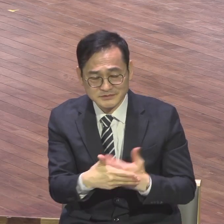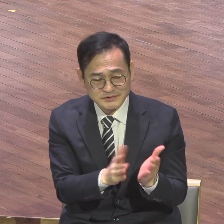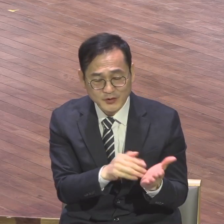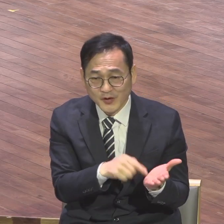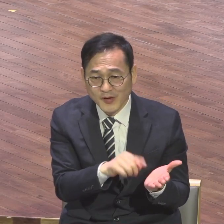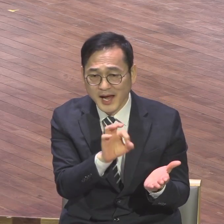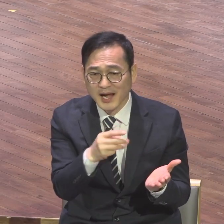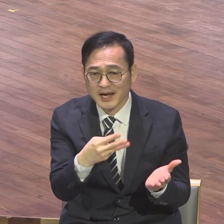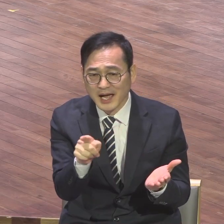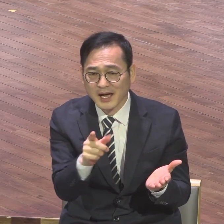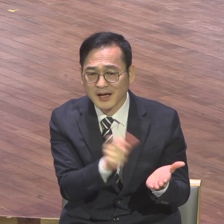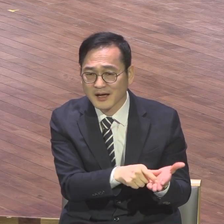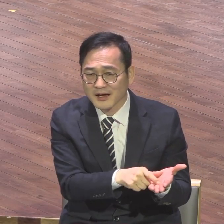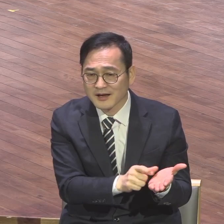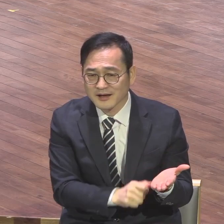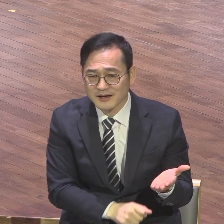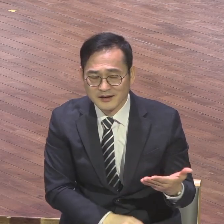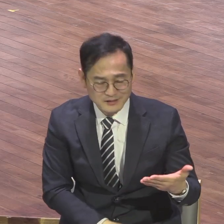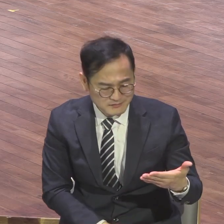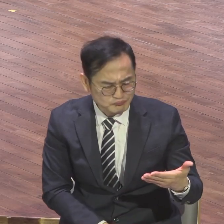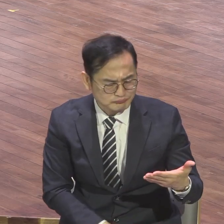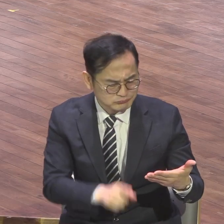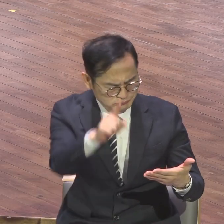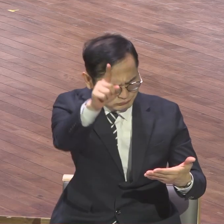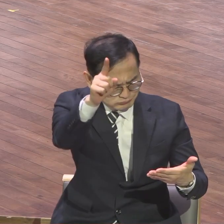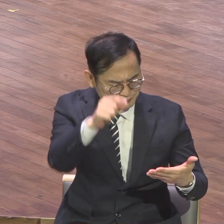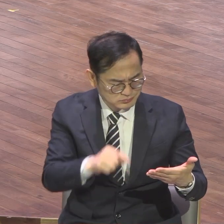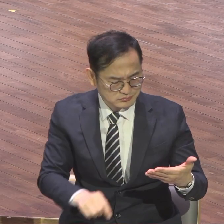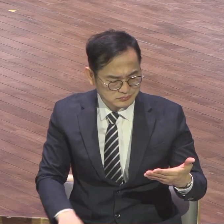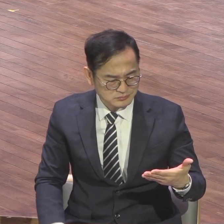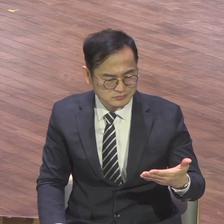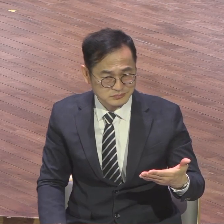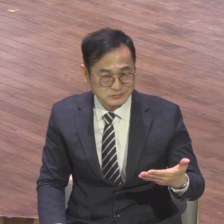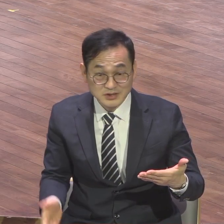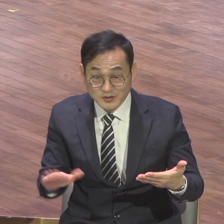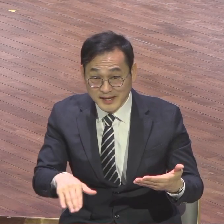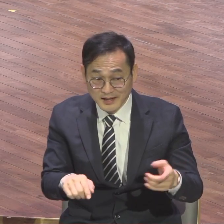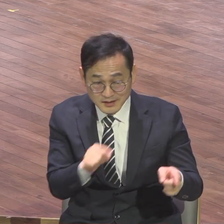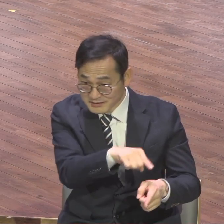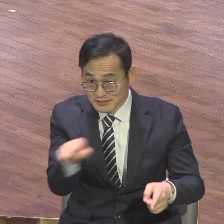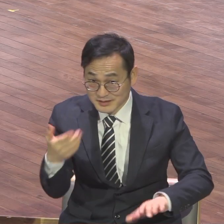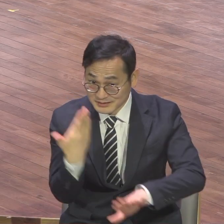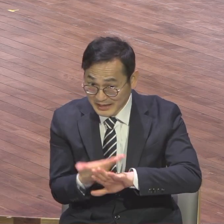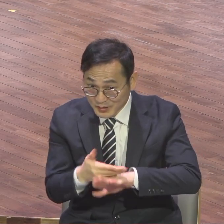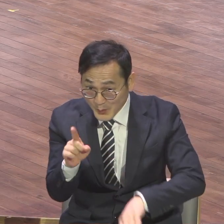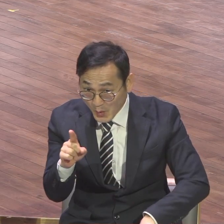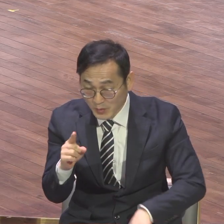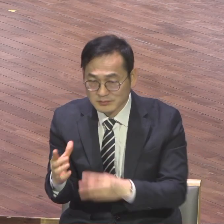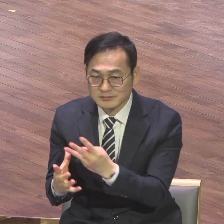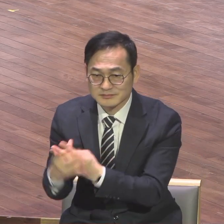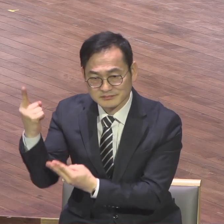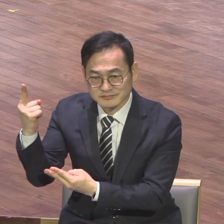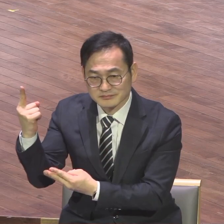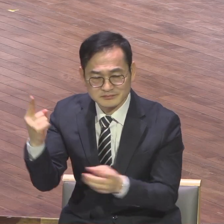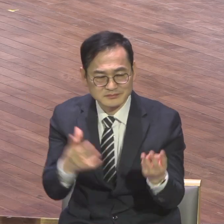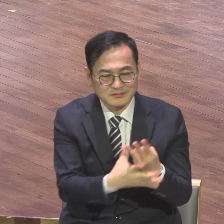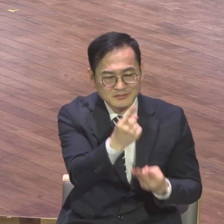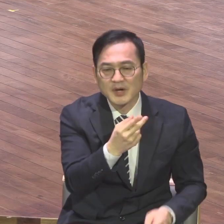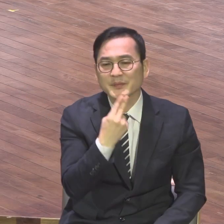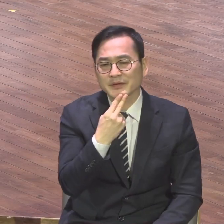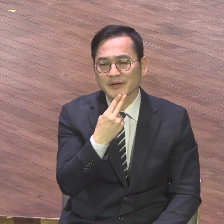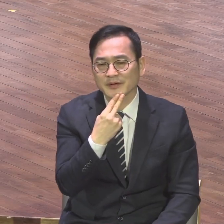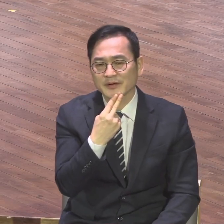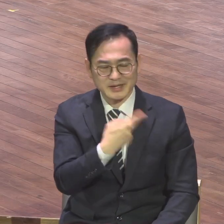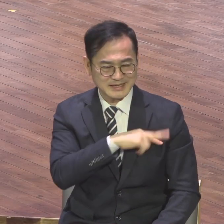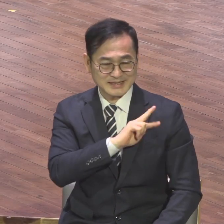뭐. 그렇게 다 돼 있는데 하나 딱 차이입니다. 삼위일체. 요거 차이입니다. 요거. 모두